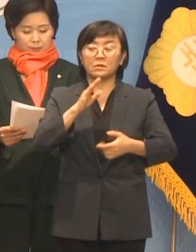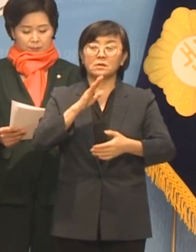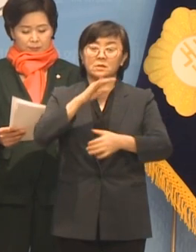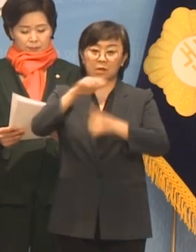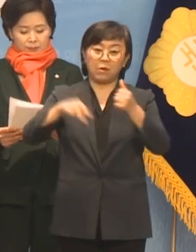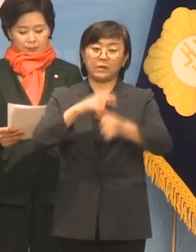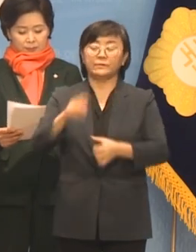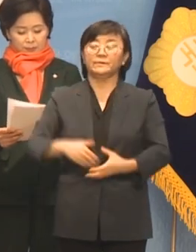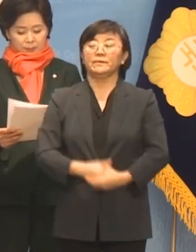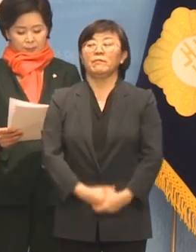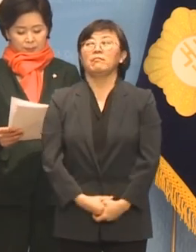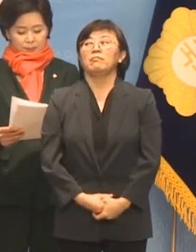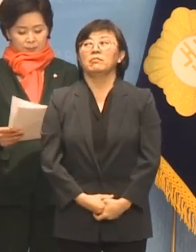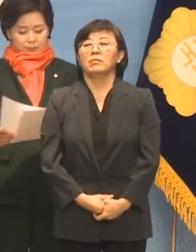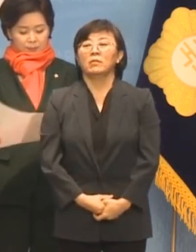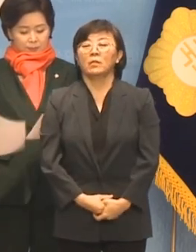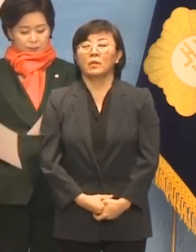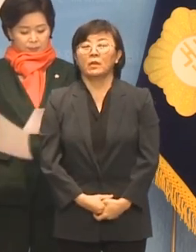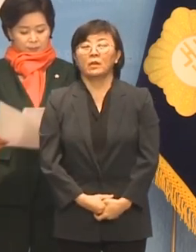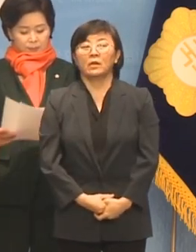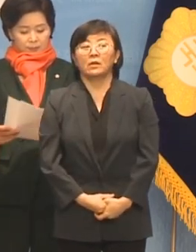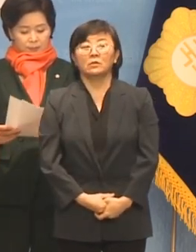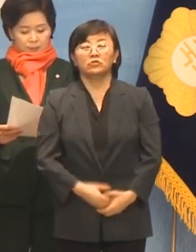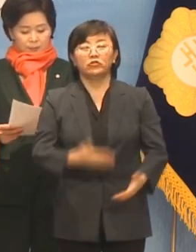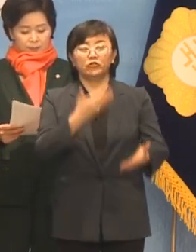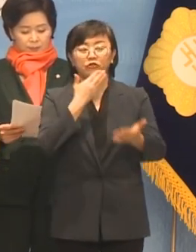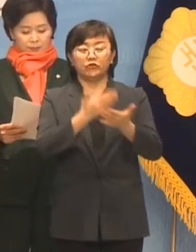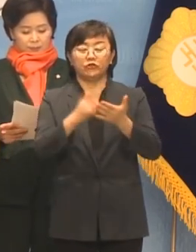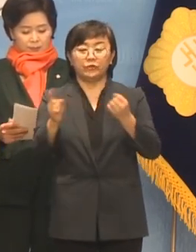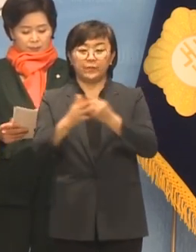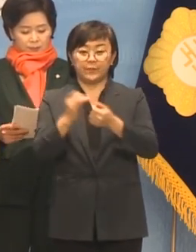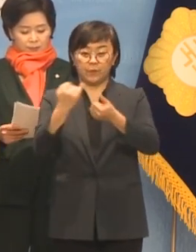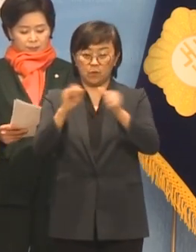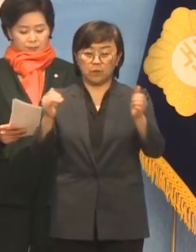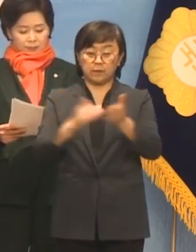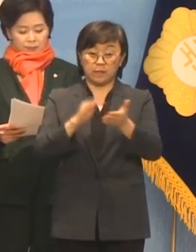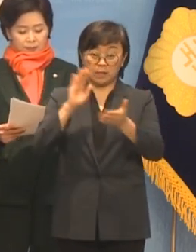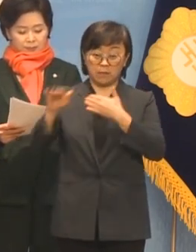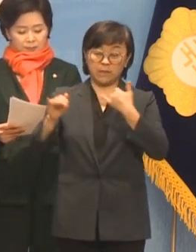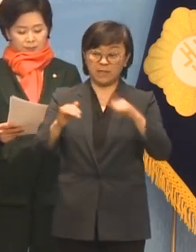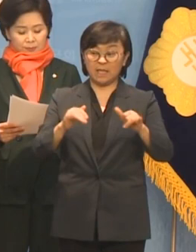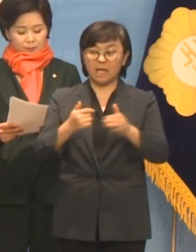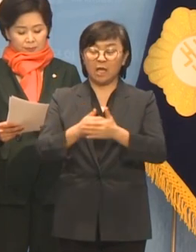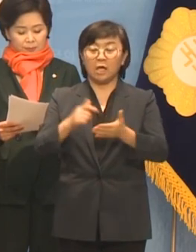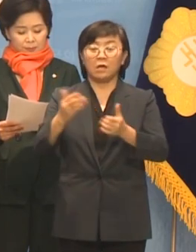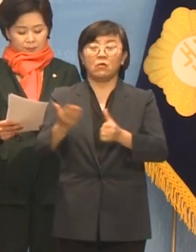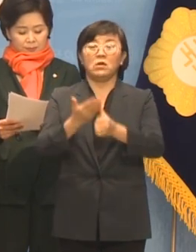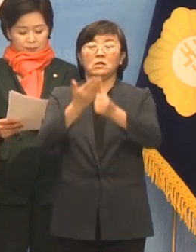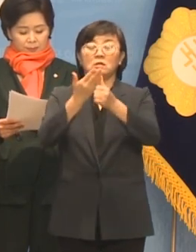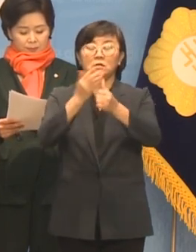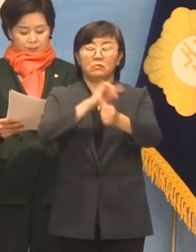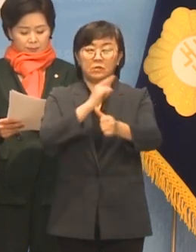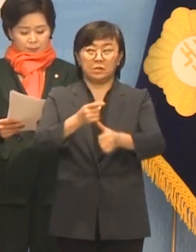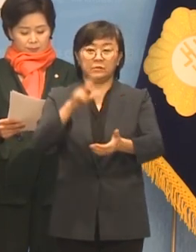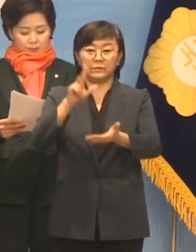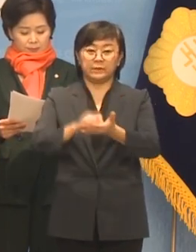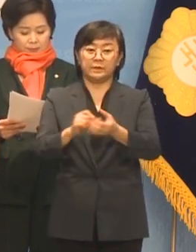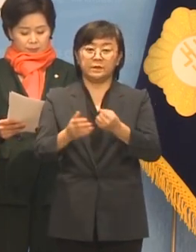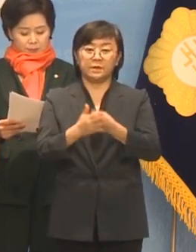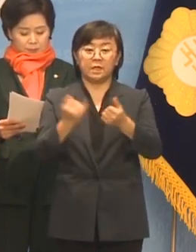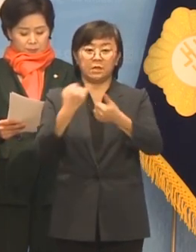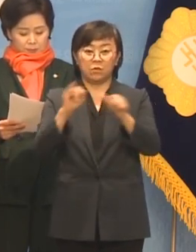없는 구조입니다. 정작 중요한 이혼 후 자녀의 양육 문제나 이혼 후